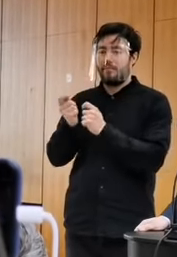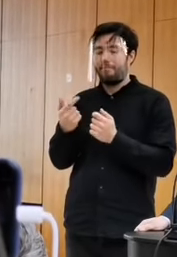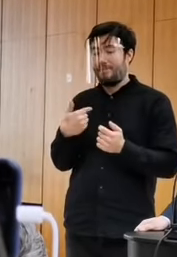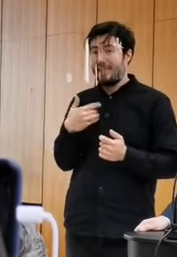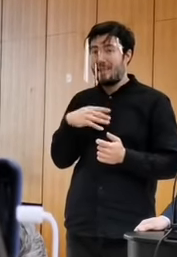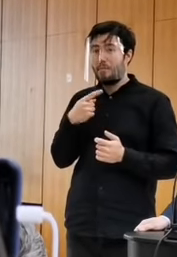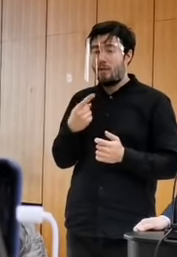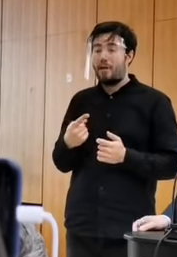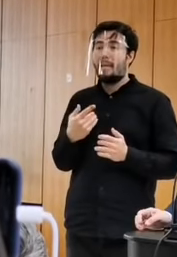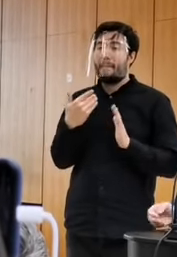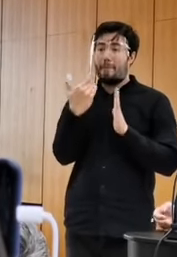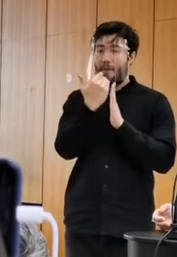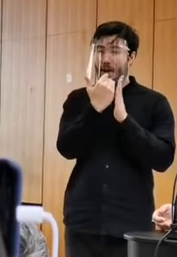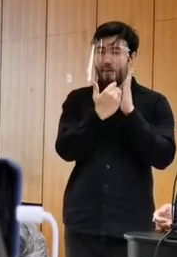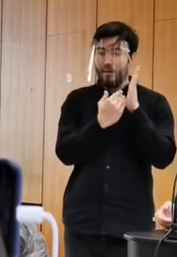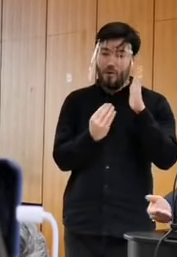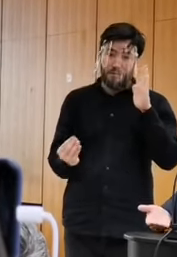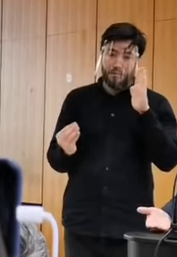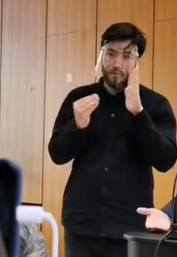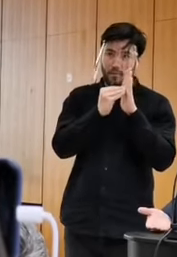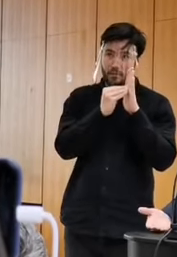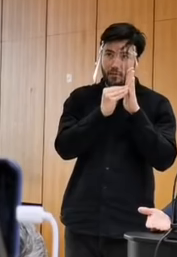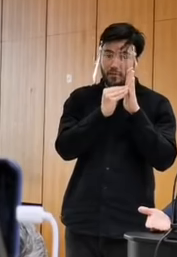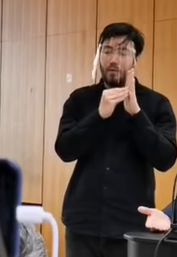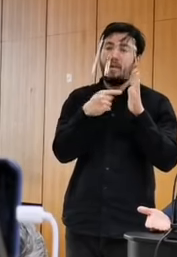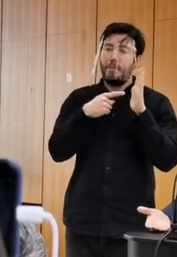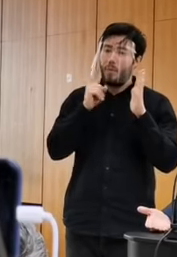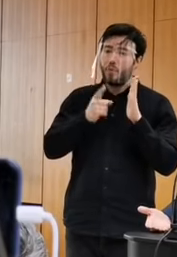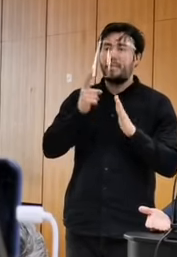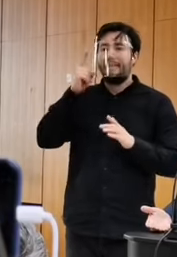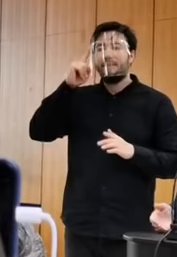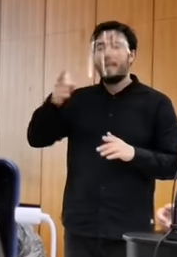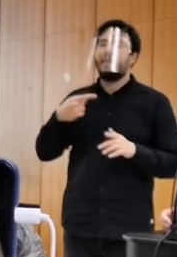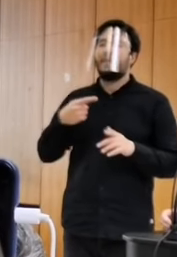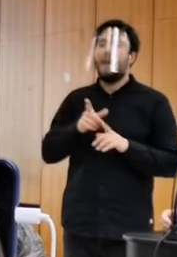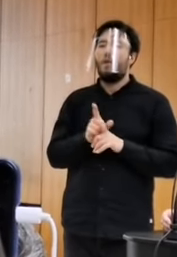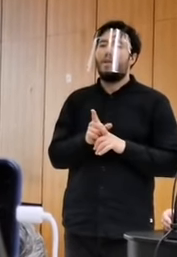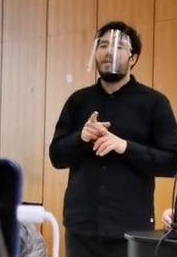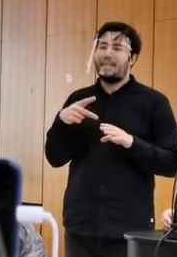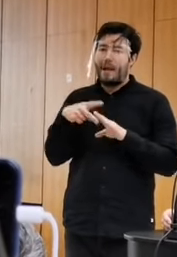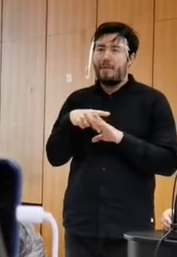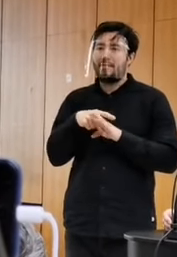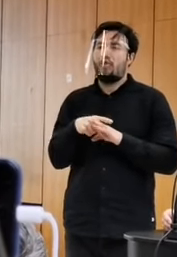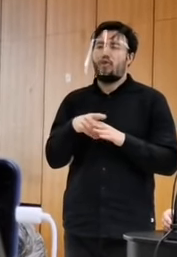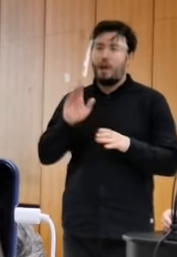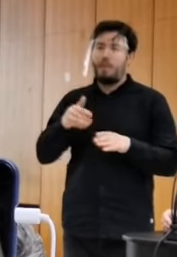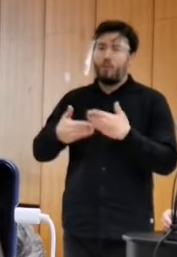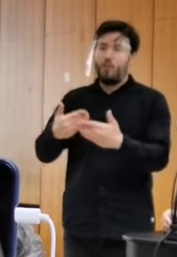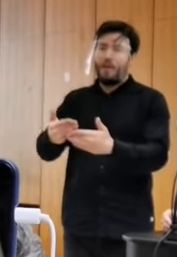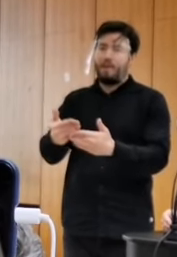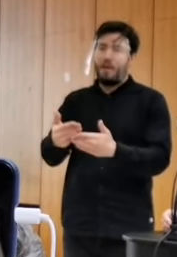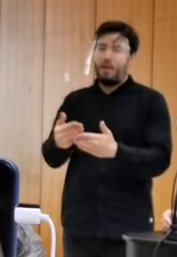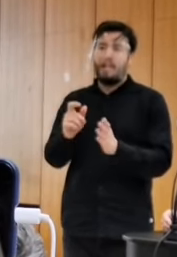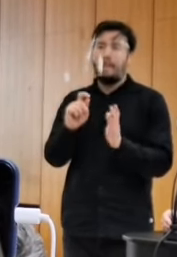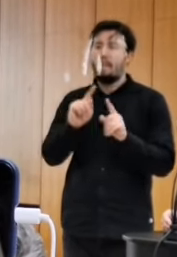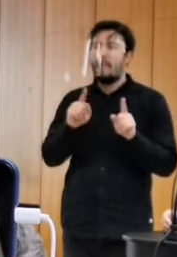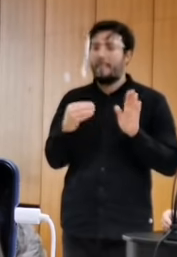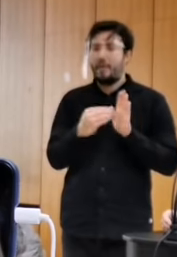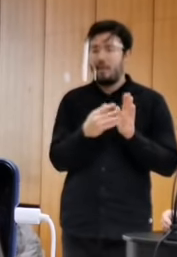tak to pravidlo musíme aj nejakým spôsobom vymôcť a pretaviť ho do praxe. Tie pravidla po 5 mesiacoch, čo